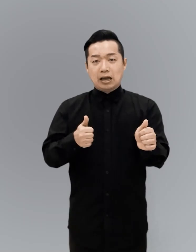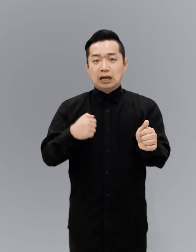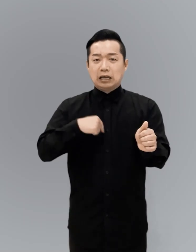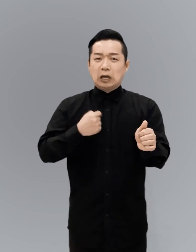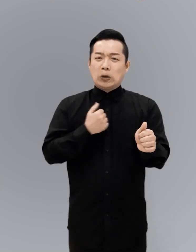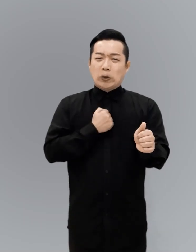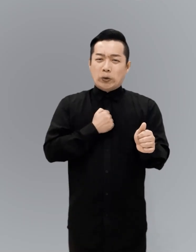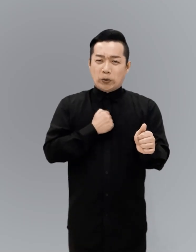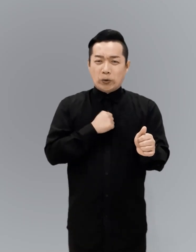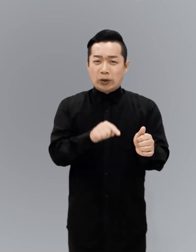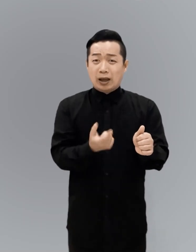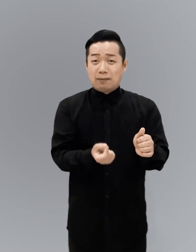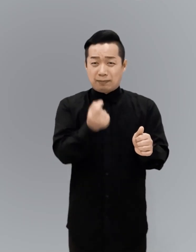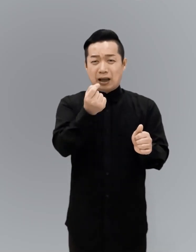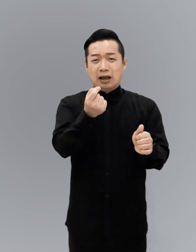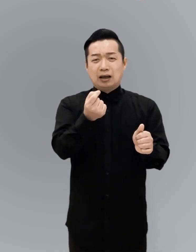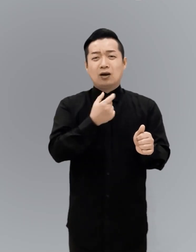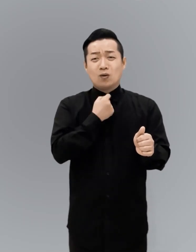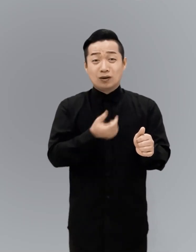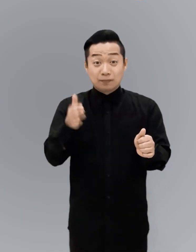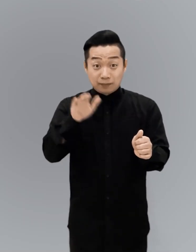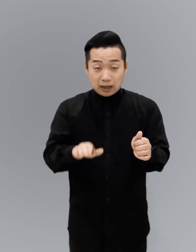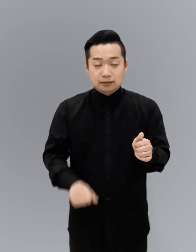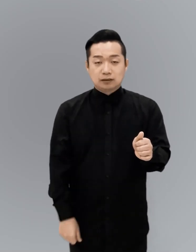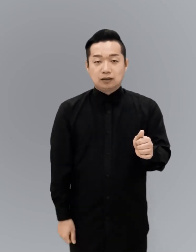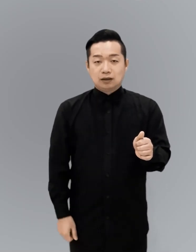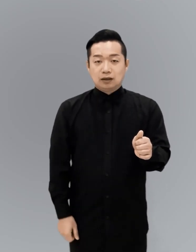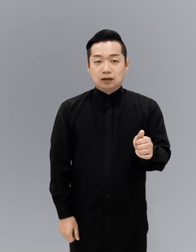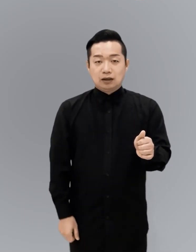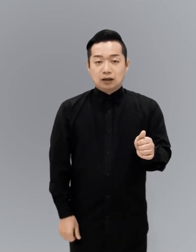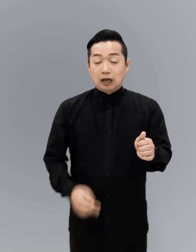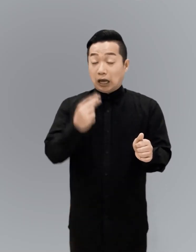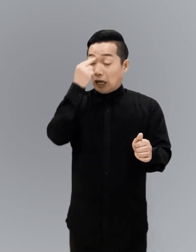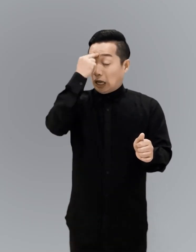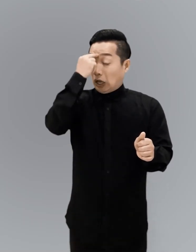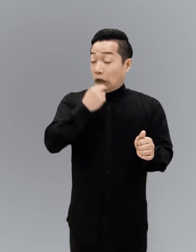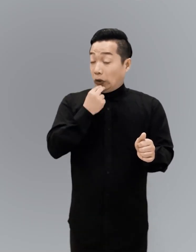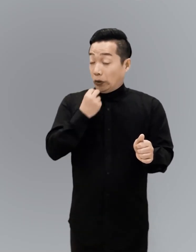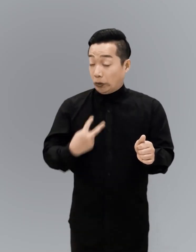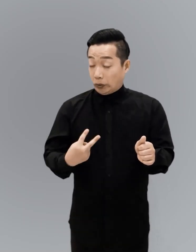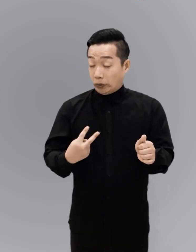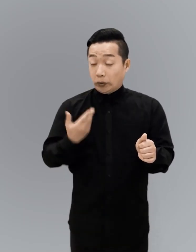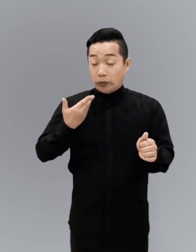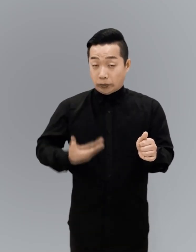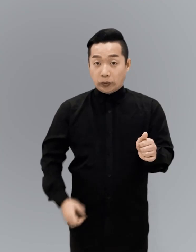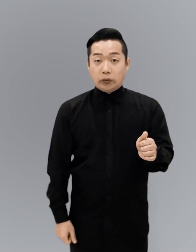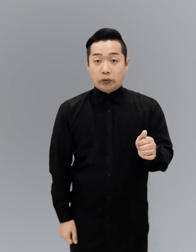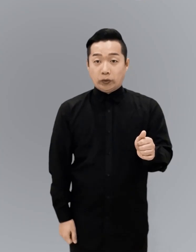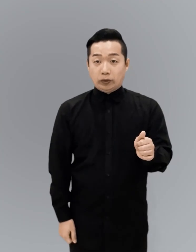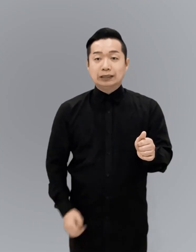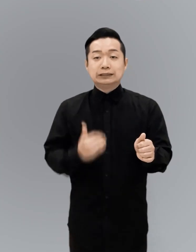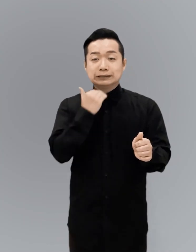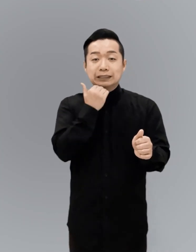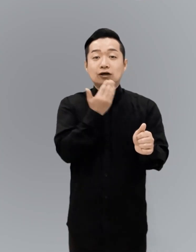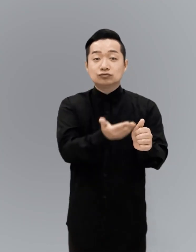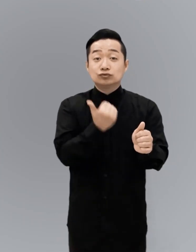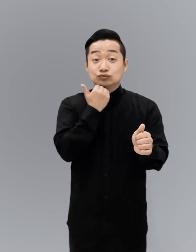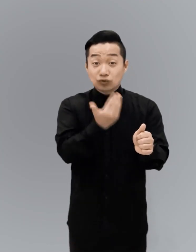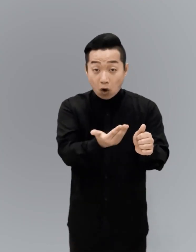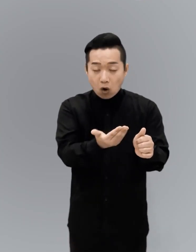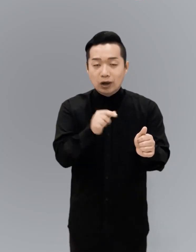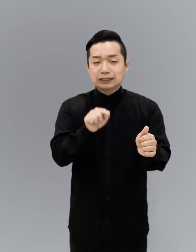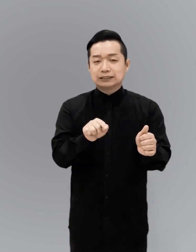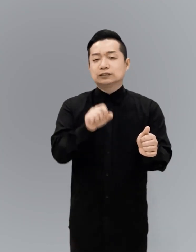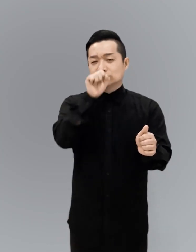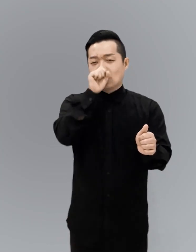발치에서 속이 터지고 빨리 무언가 답답하더라도 그냥 한번 숨을 쉬고 뱉어내면서 좀